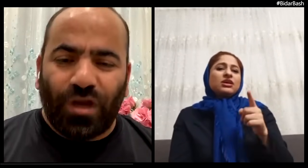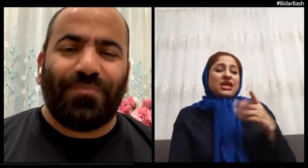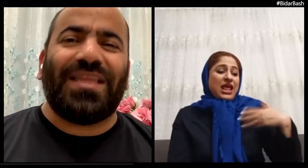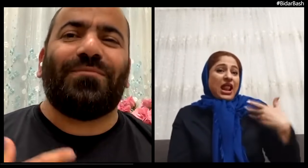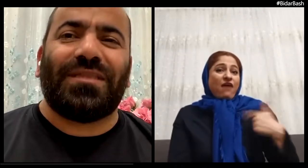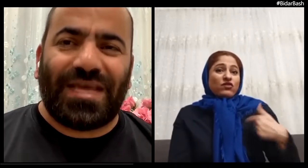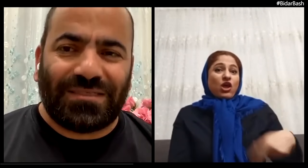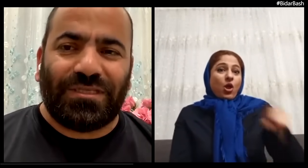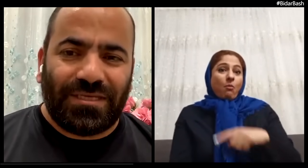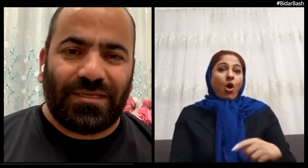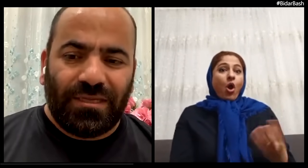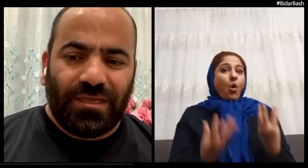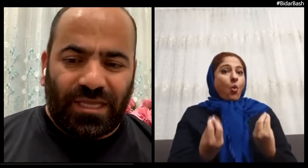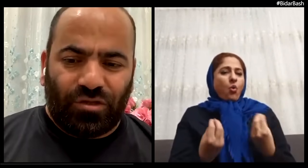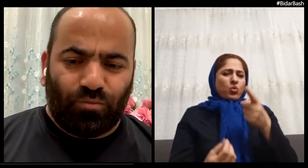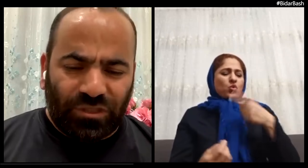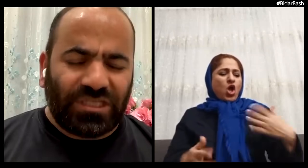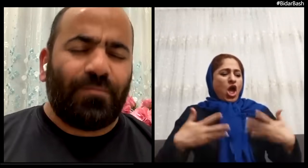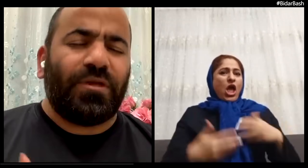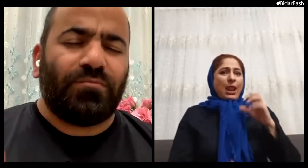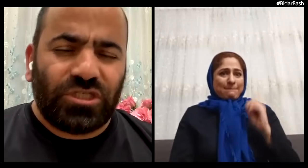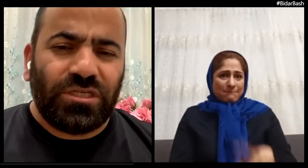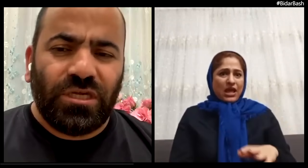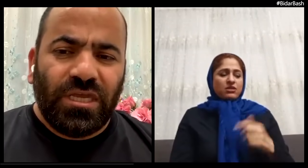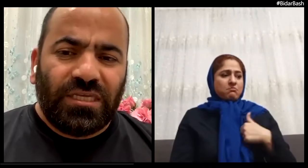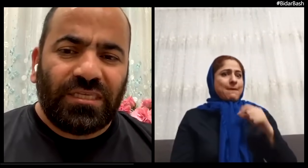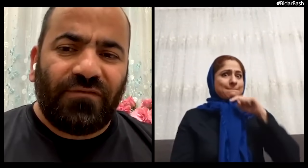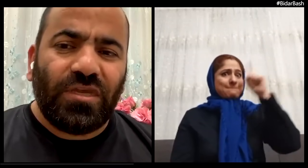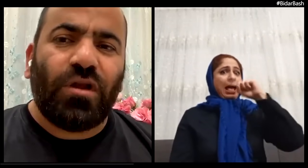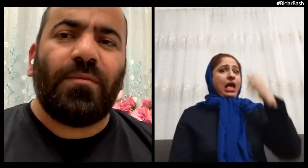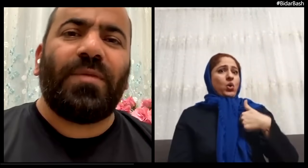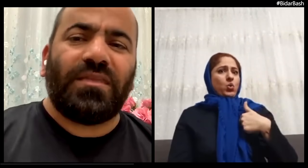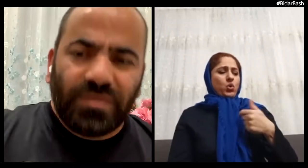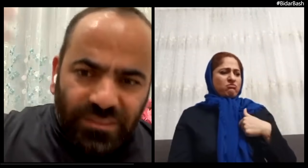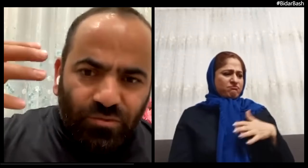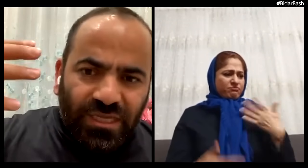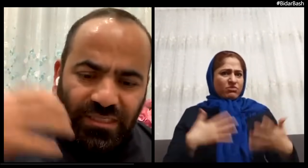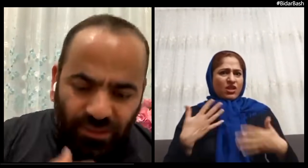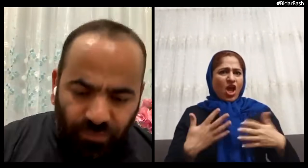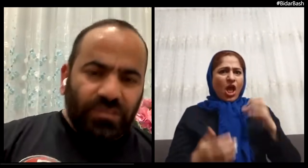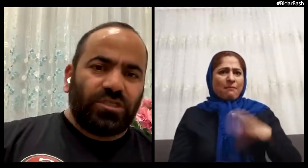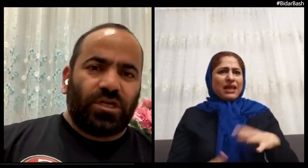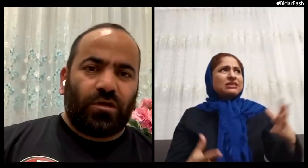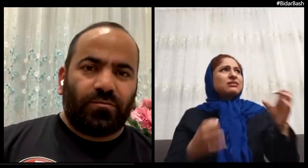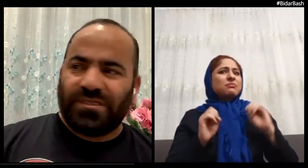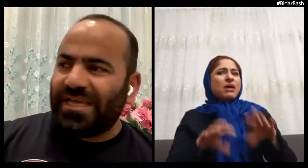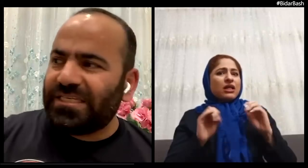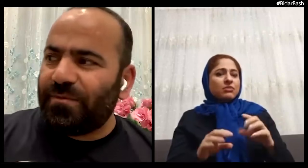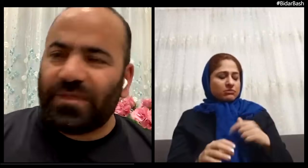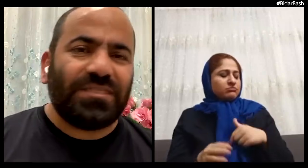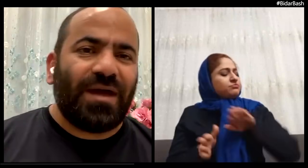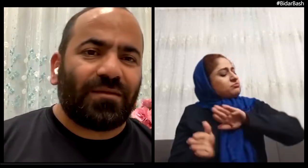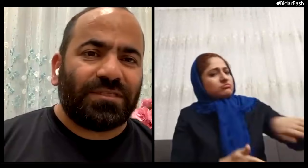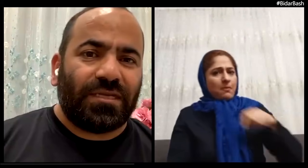تا حال بدی به دست میده، یعنی تا متکبر میشی یه دفعه یه عالم بدی میریزه رو سرت که اینو بذاریش کنار، مثل